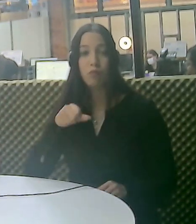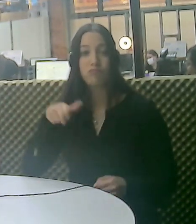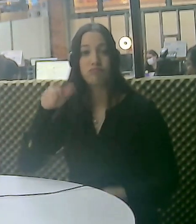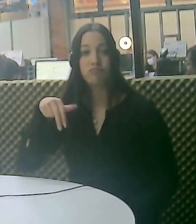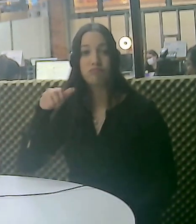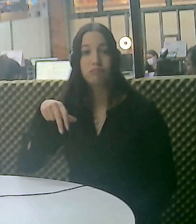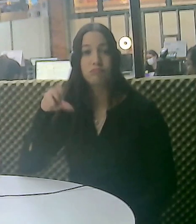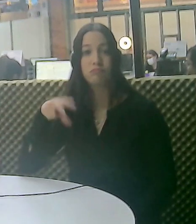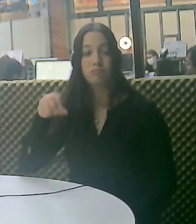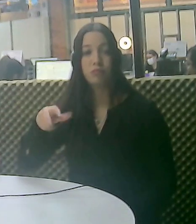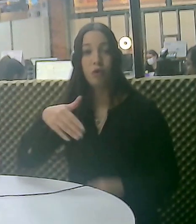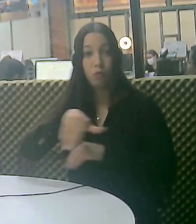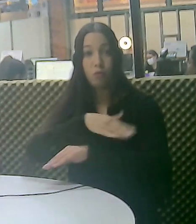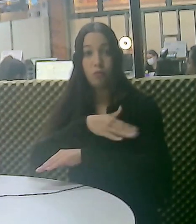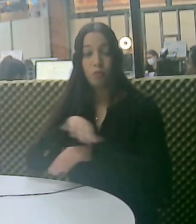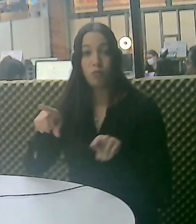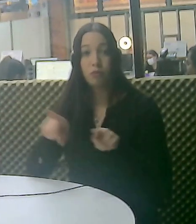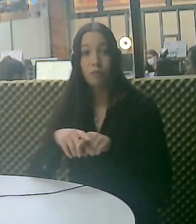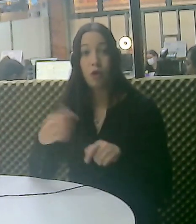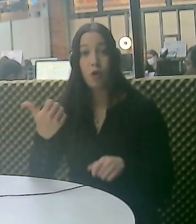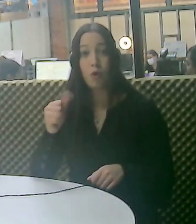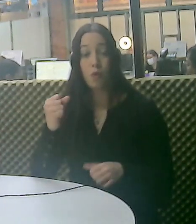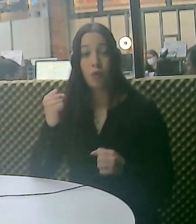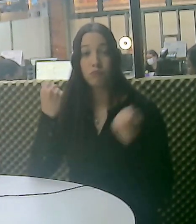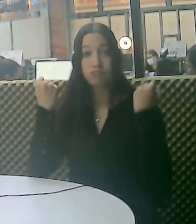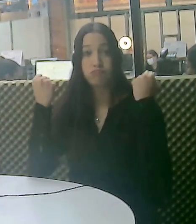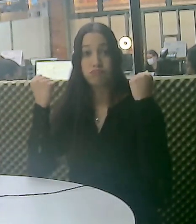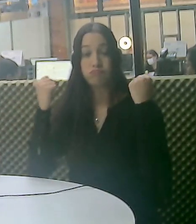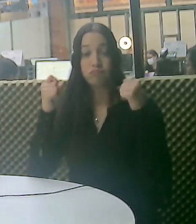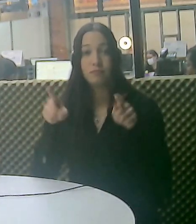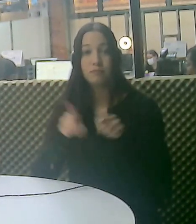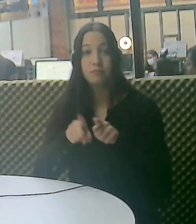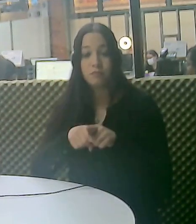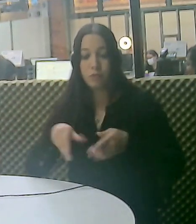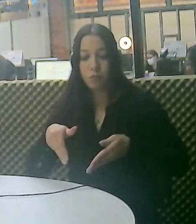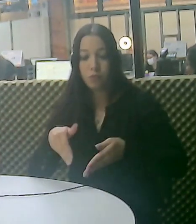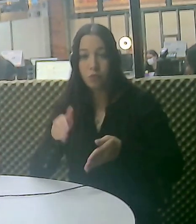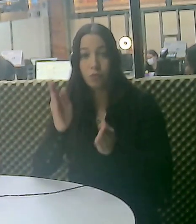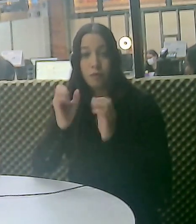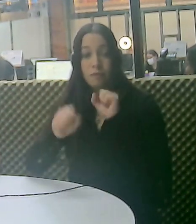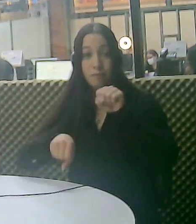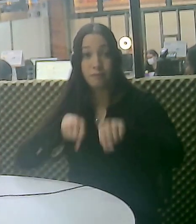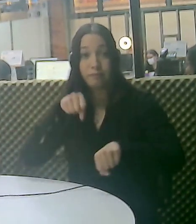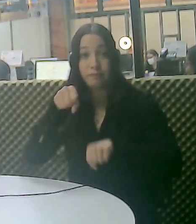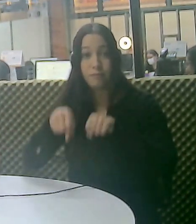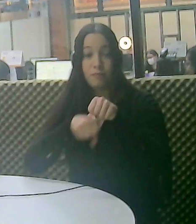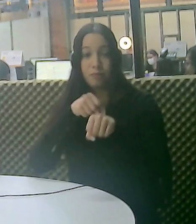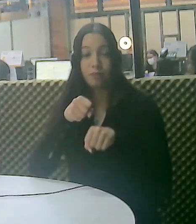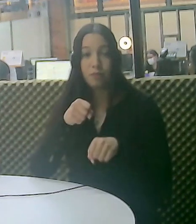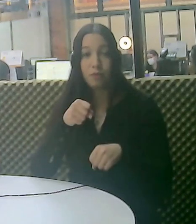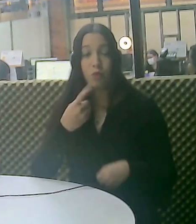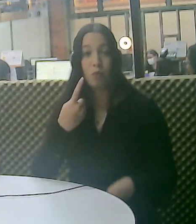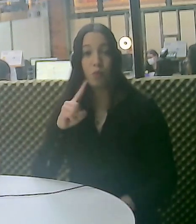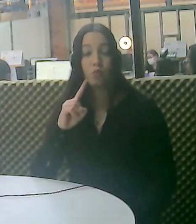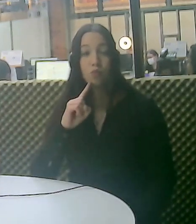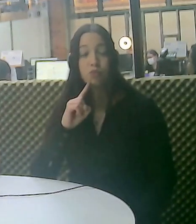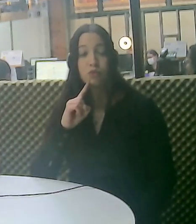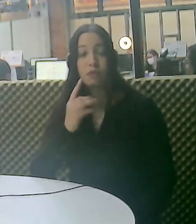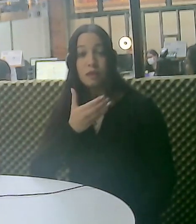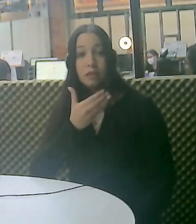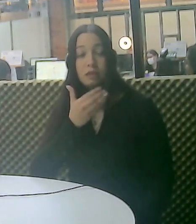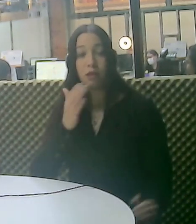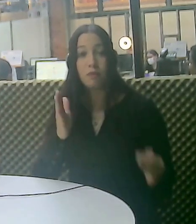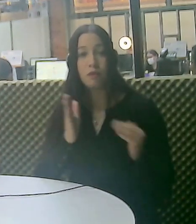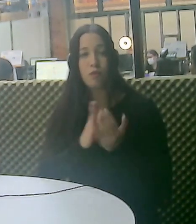e caminhada, as 11 academias ao ar livre e a ciclofaixa. Somente nos últimos dias de dezembro e nos primeiros de janeiro,